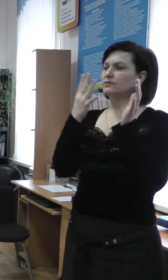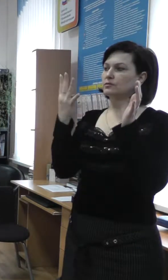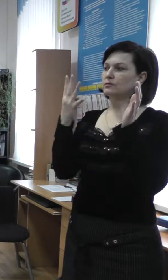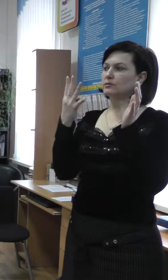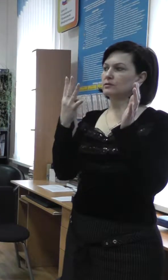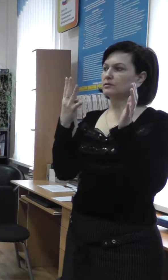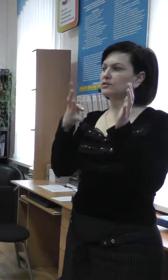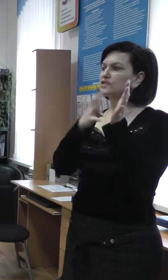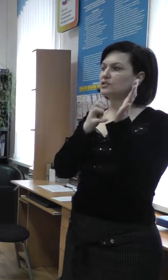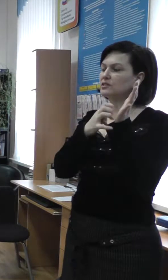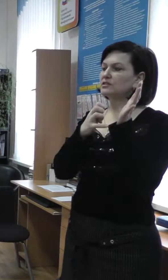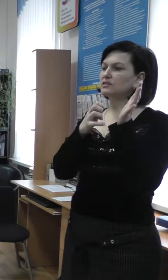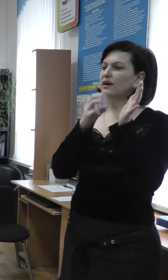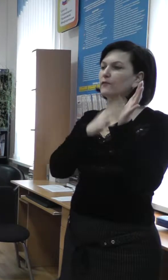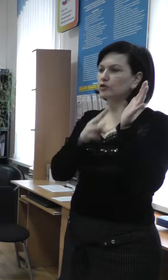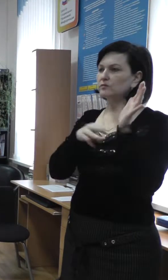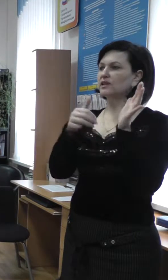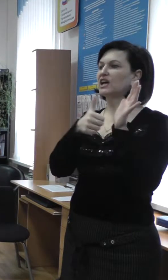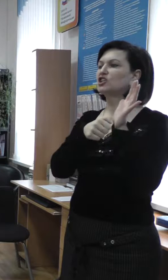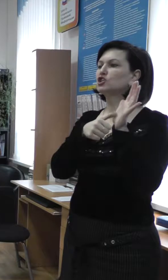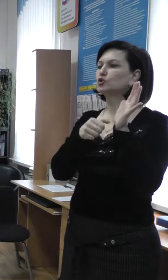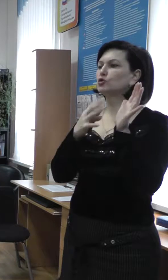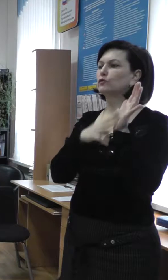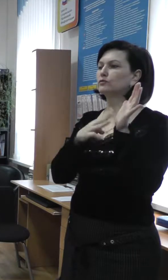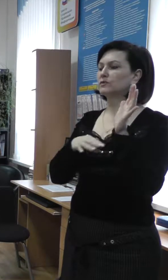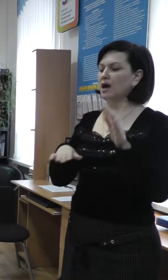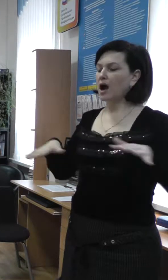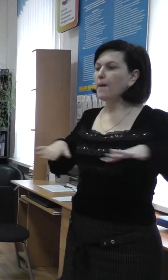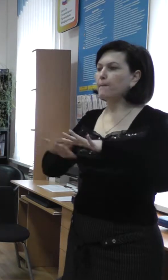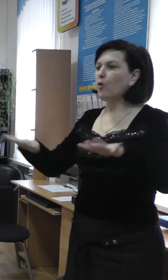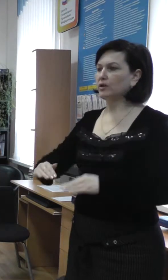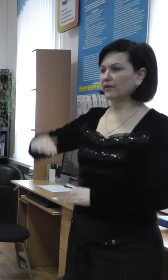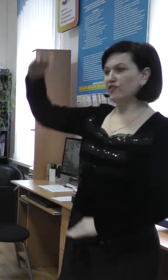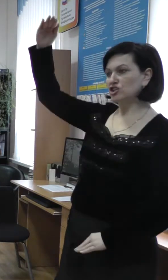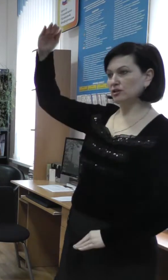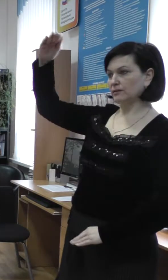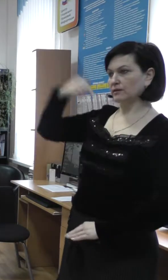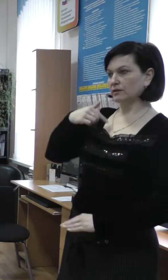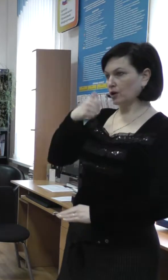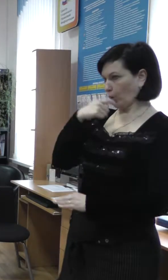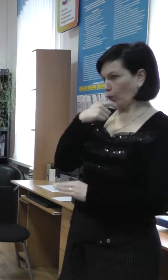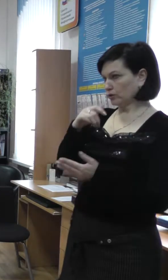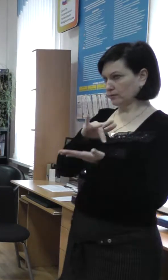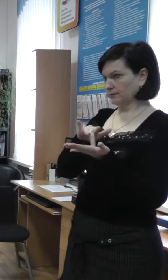484 до 655 метров над уровнем моря. Но